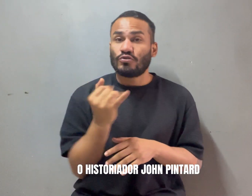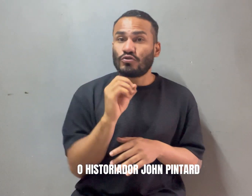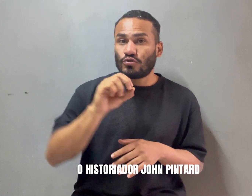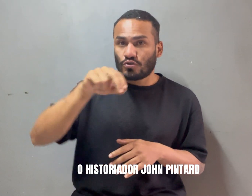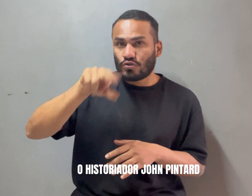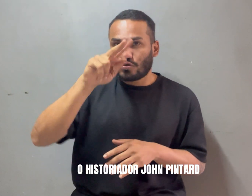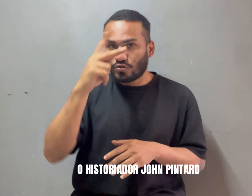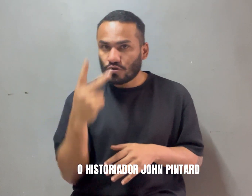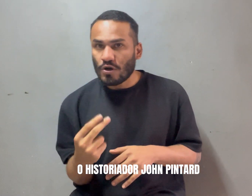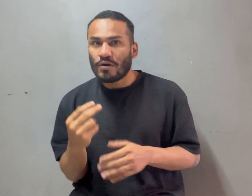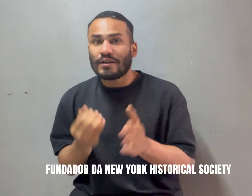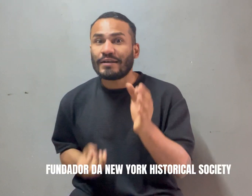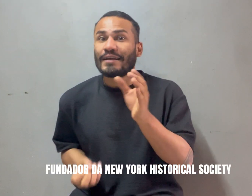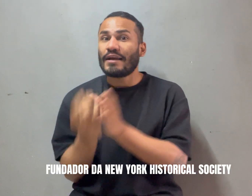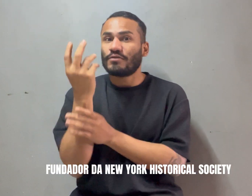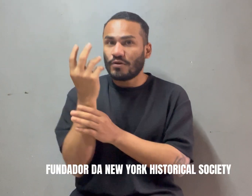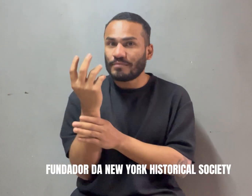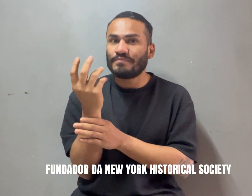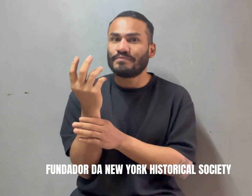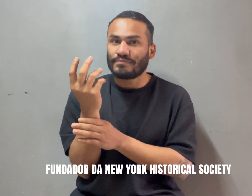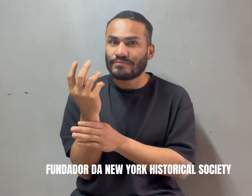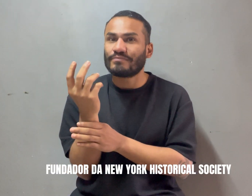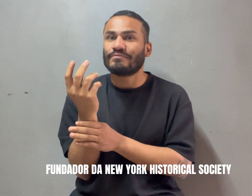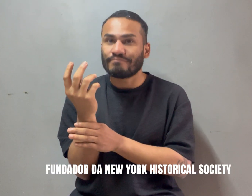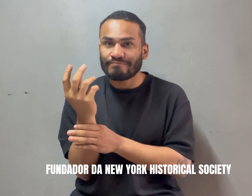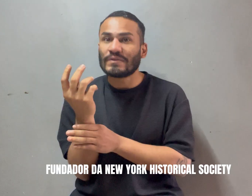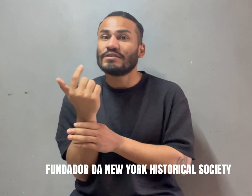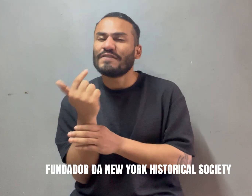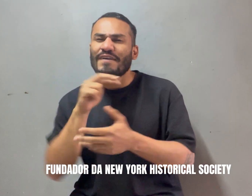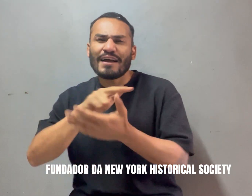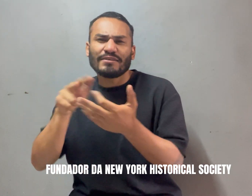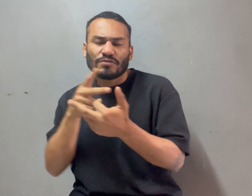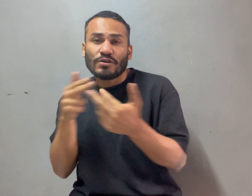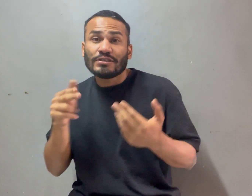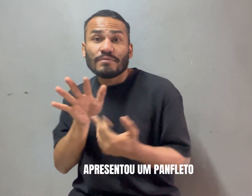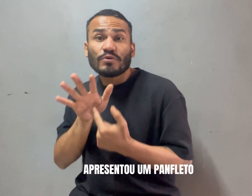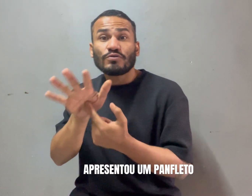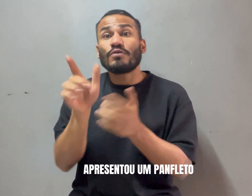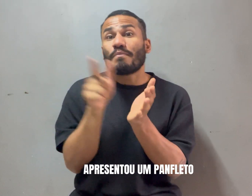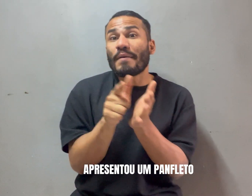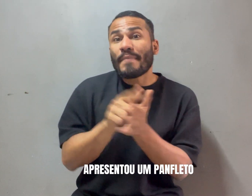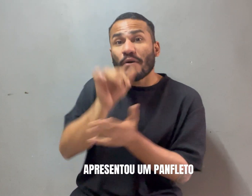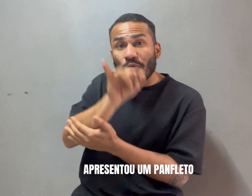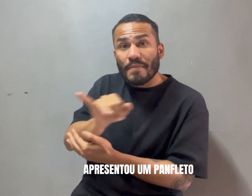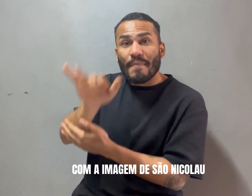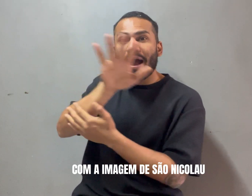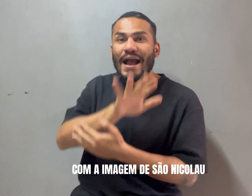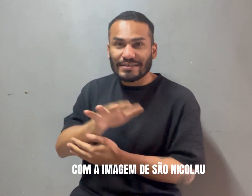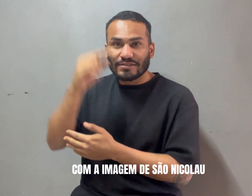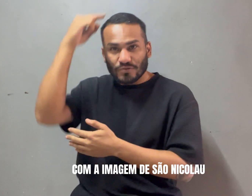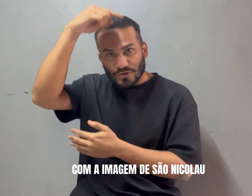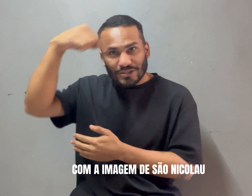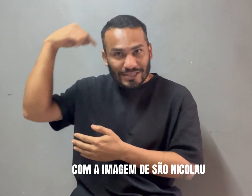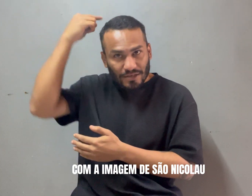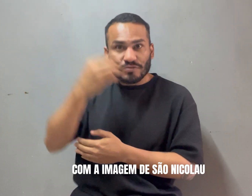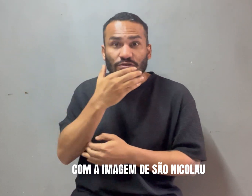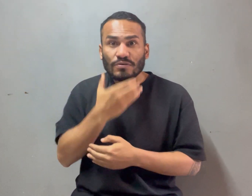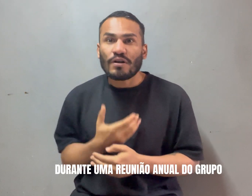John Pintard, fundador da New York Historical Society, apresentou um panfleto com a imagem de São Nicolau durante